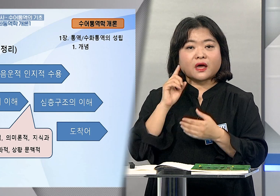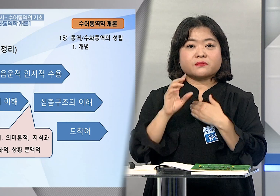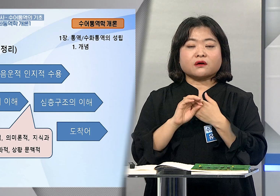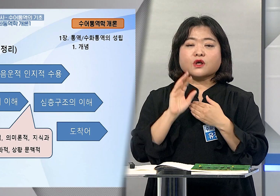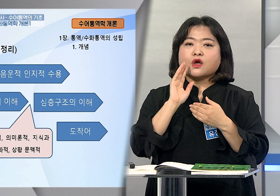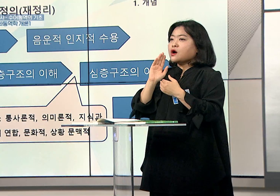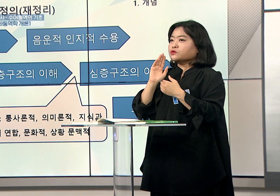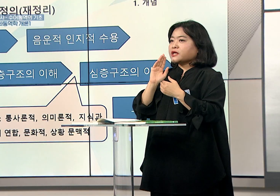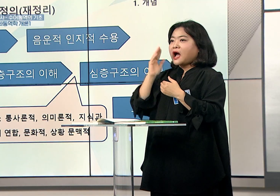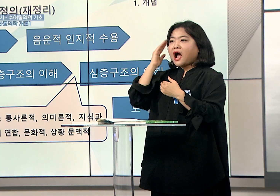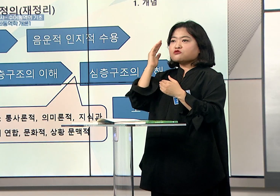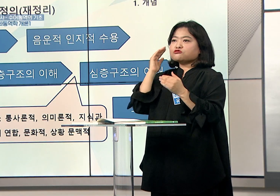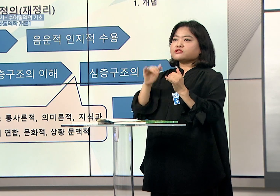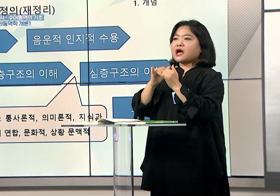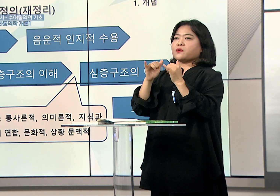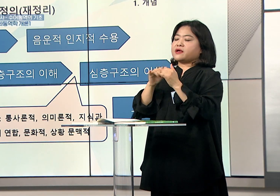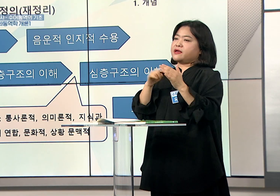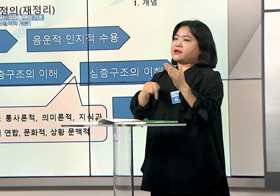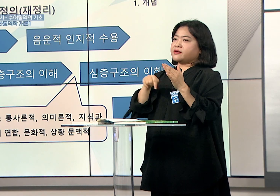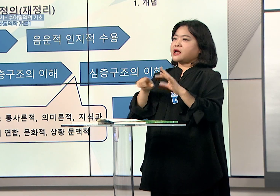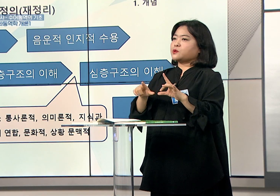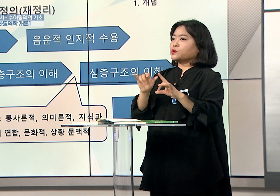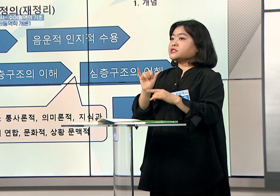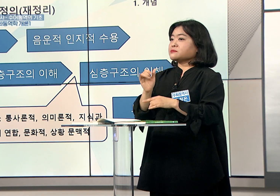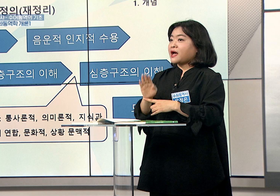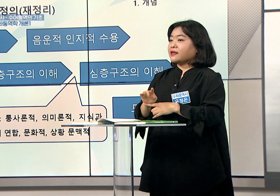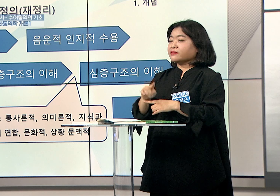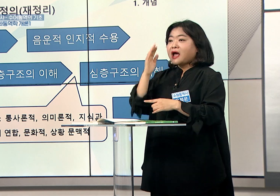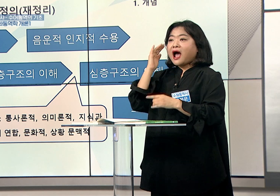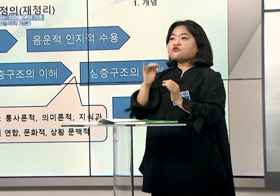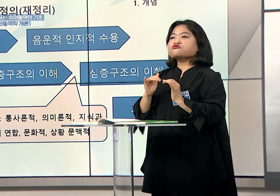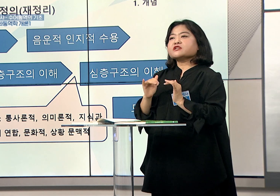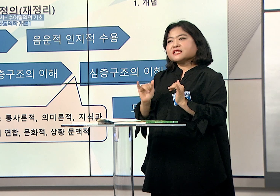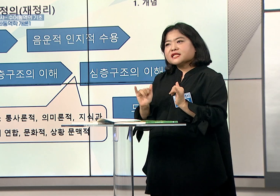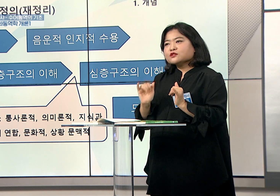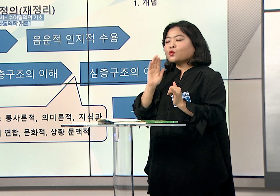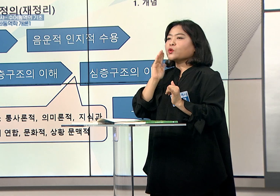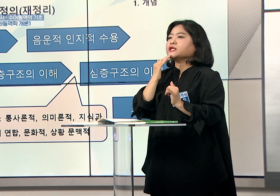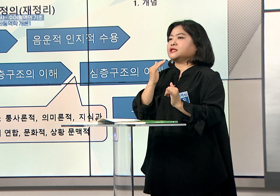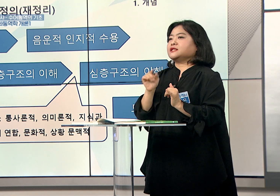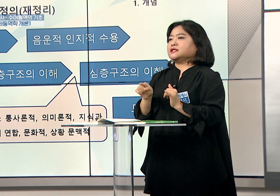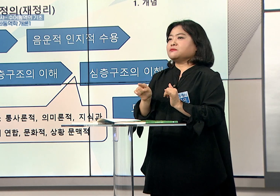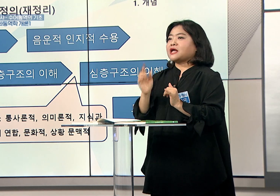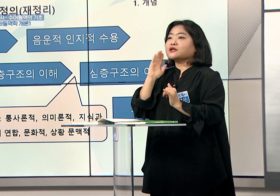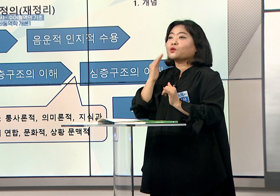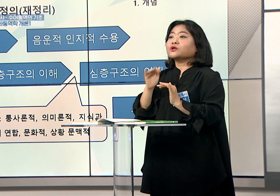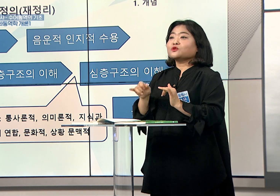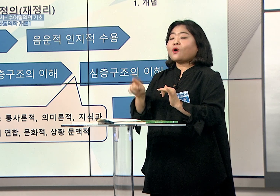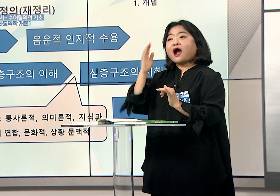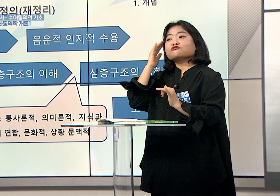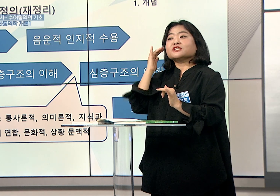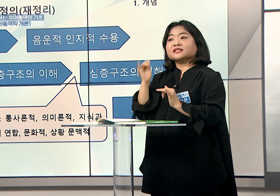겁니다. 왜냐하면 우리가 한국 사회에 살고 있지만 한국인인